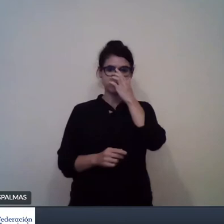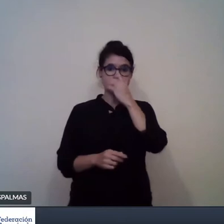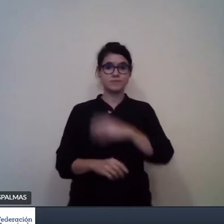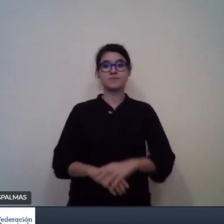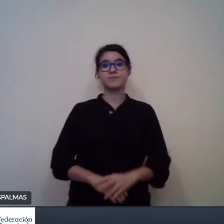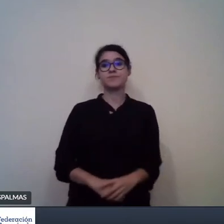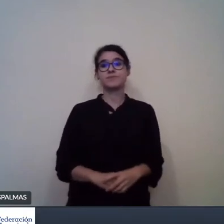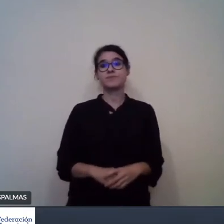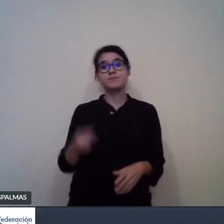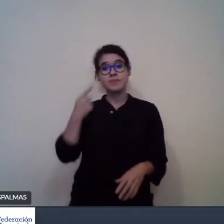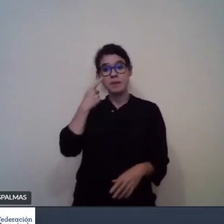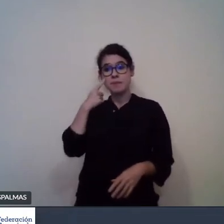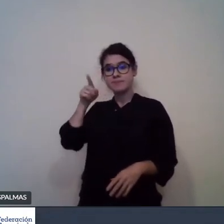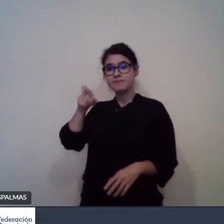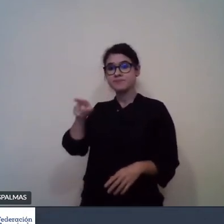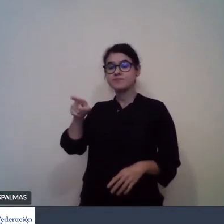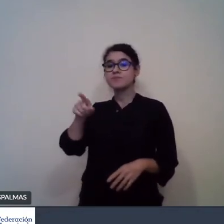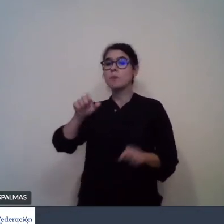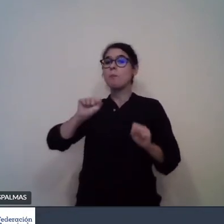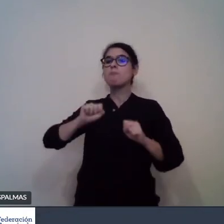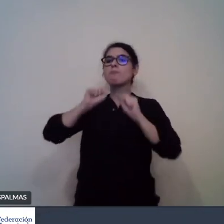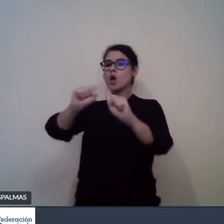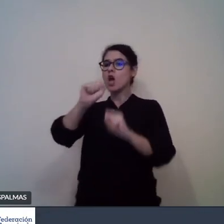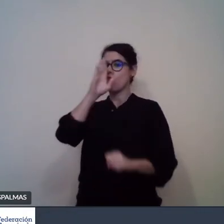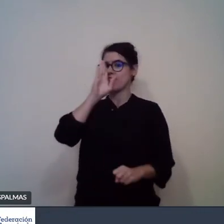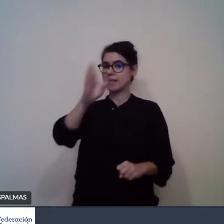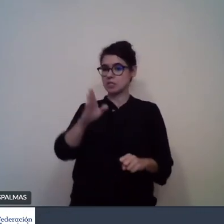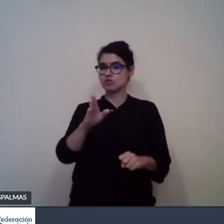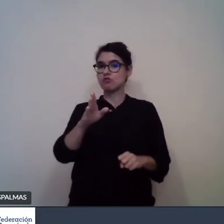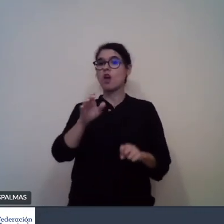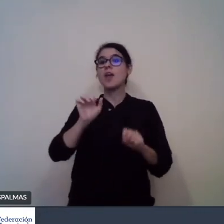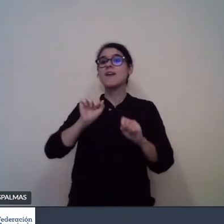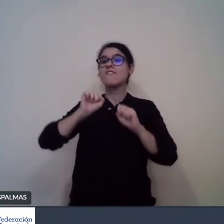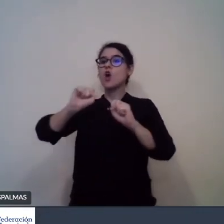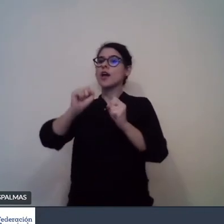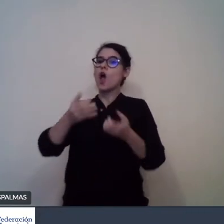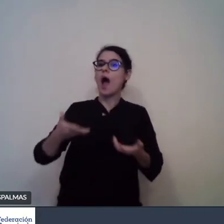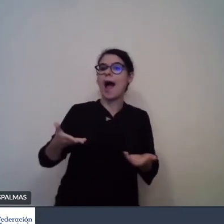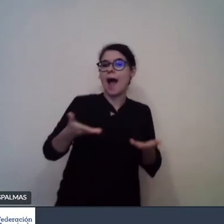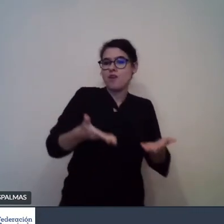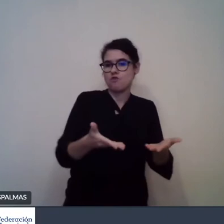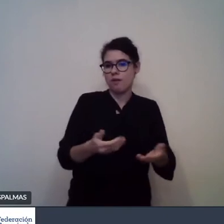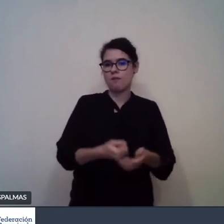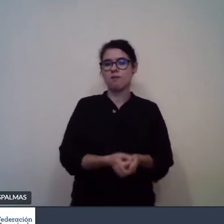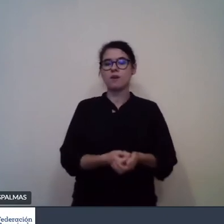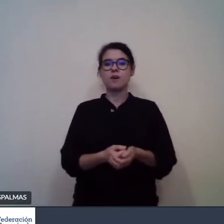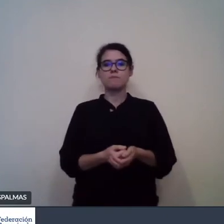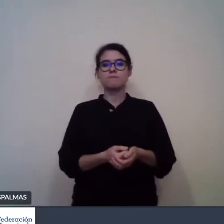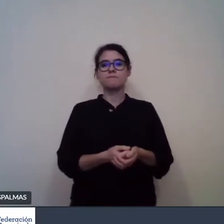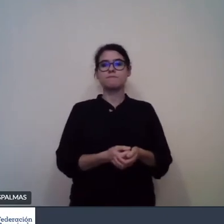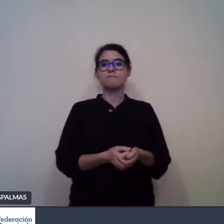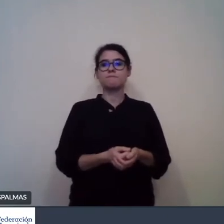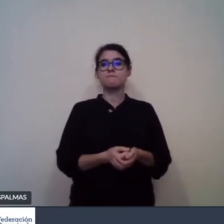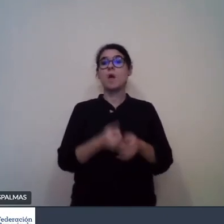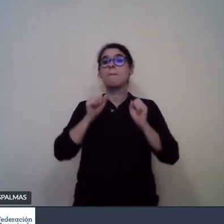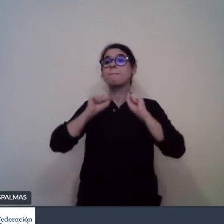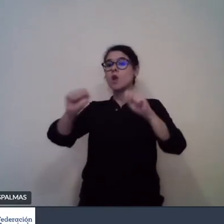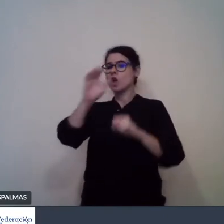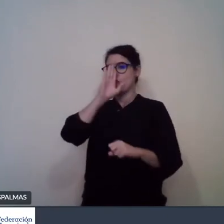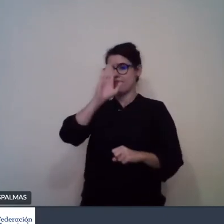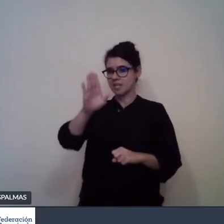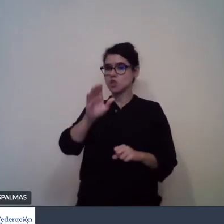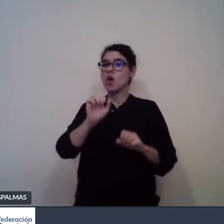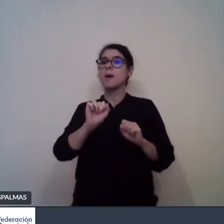Vale, aquí vemos, a ver, bloqueo directo y bloqueo a la ayuda. Fijaos, bloqueo directo y bloqueo a la ayuda.